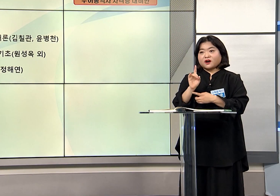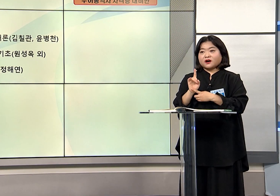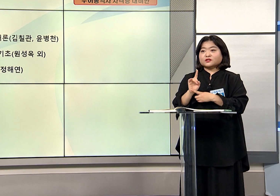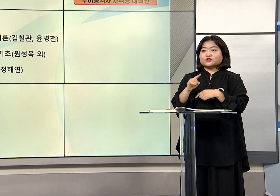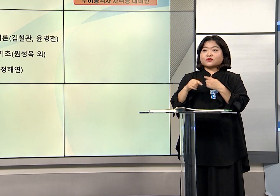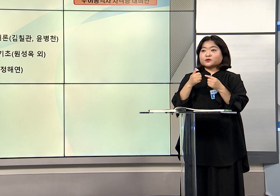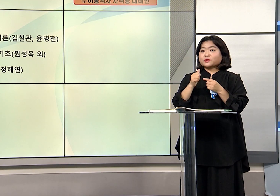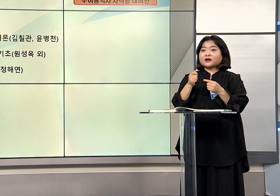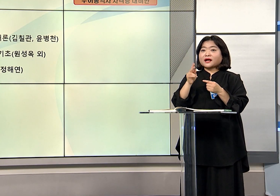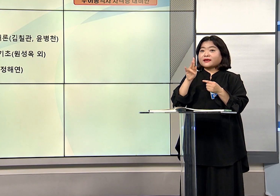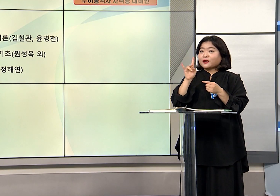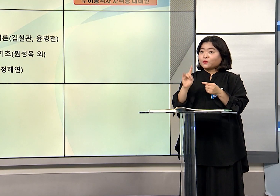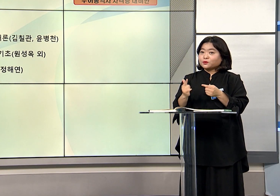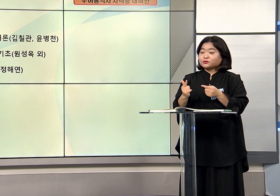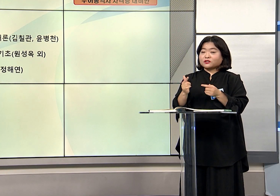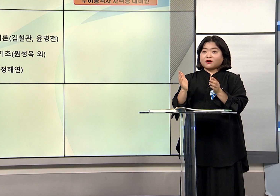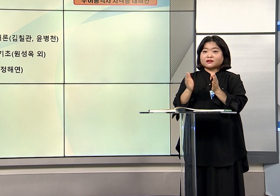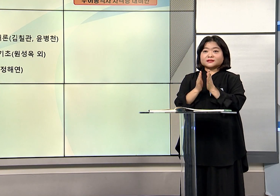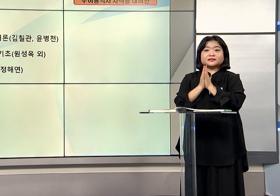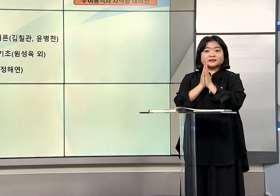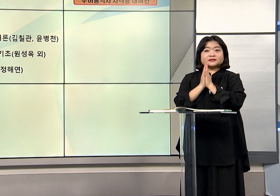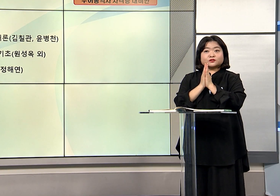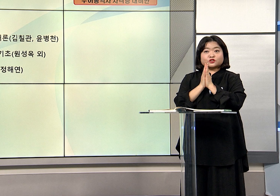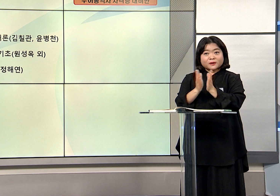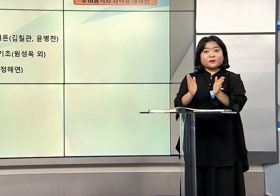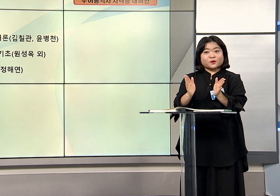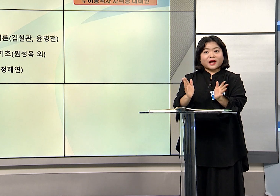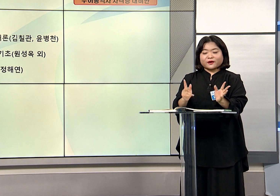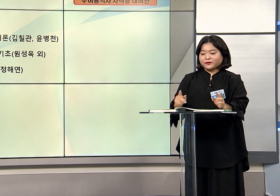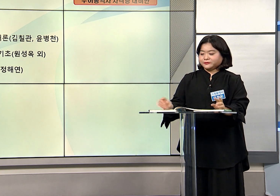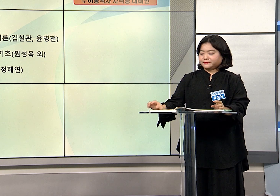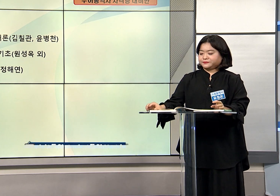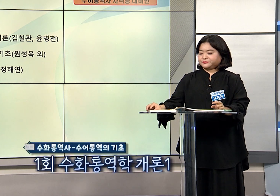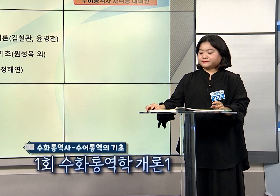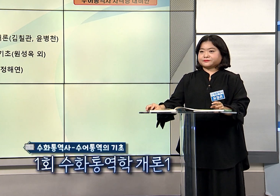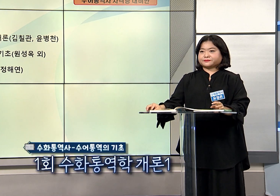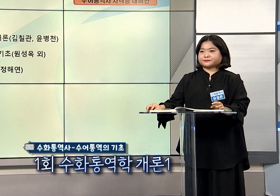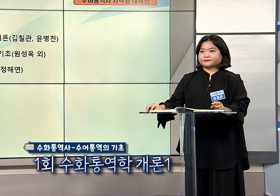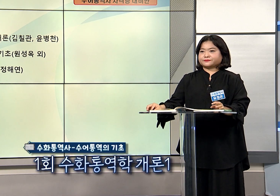그럼 먼저 수화 통역학 개론부터 출발해 볼까요?